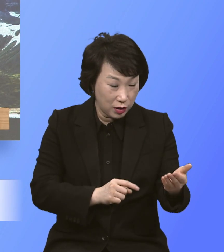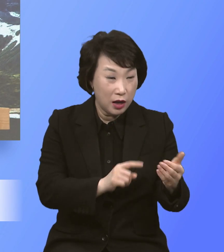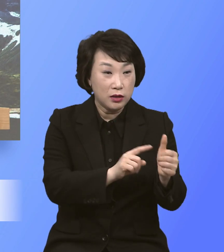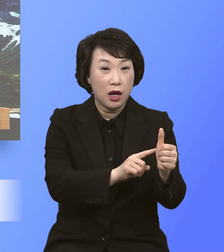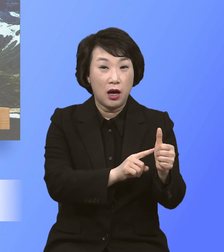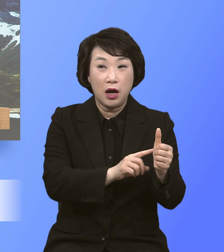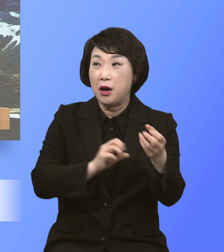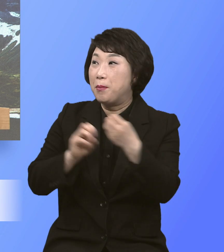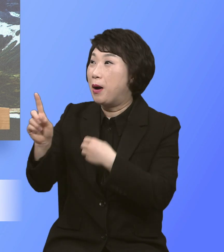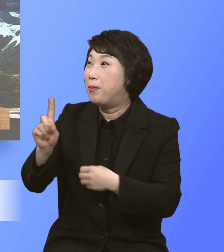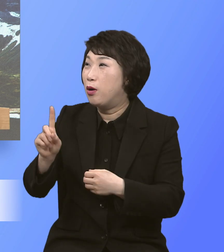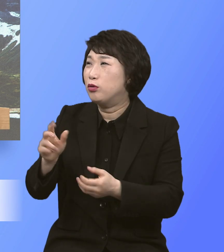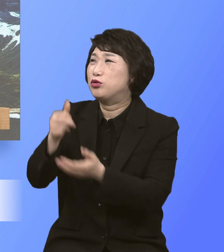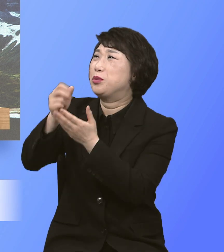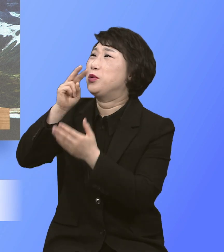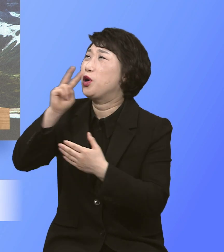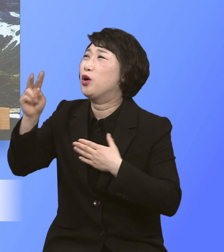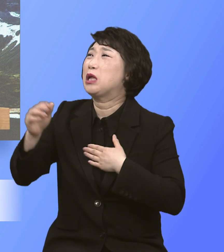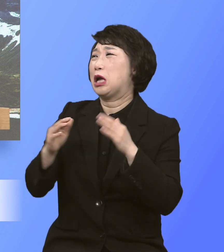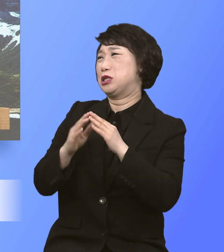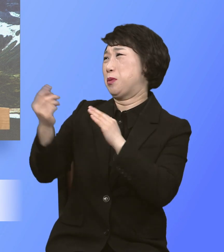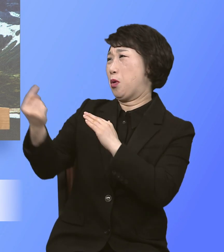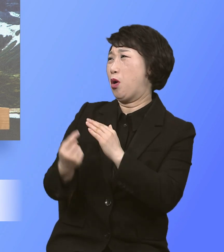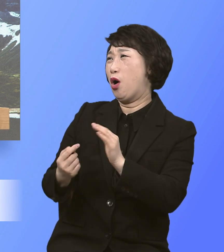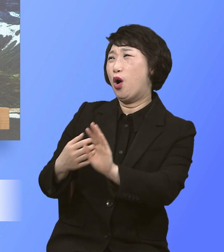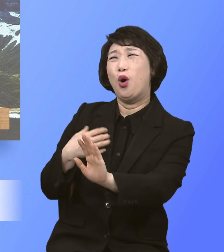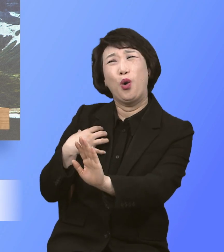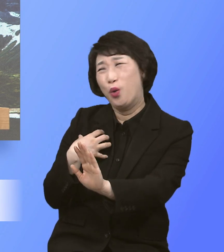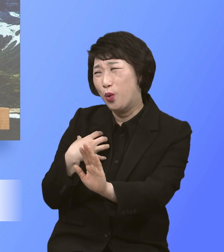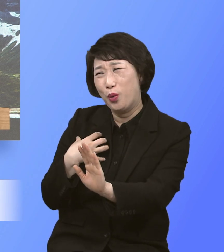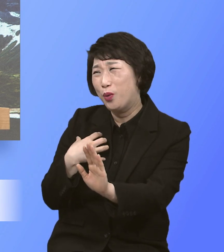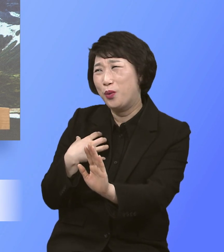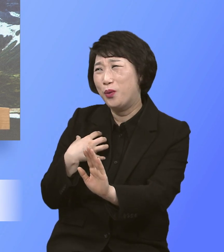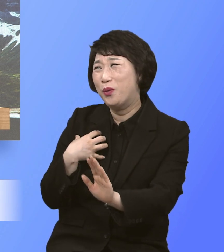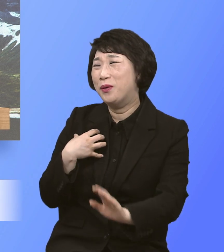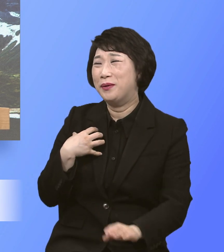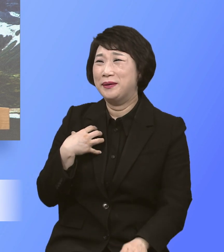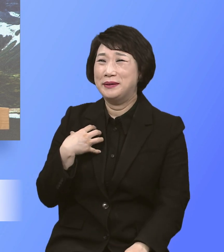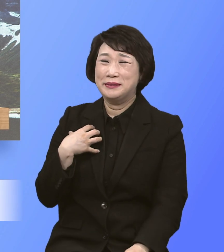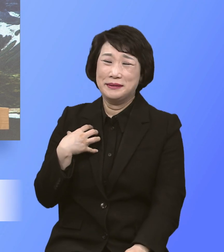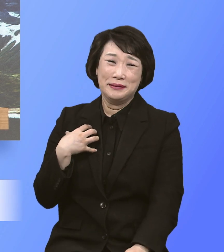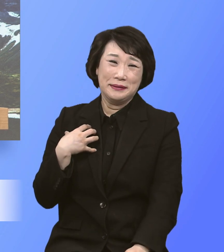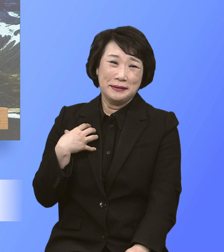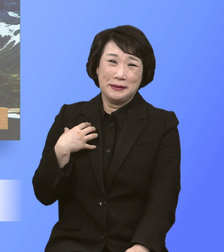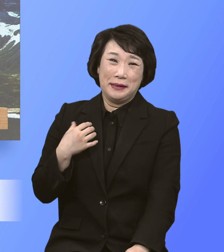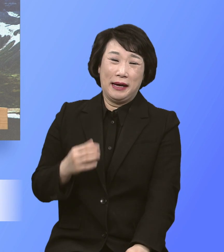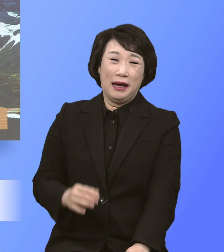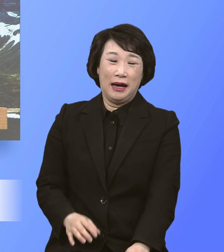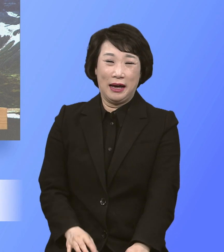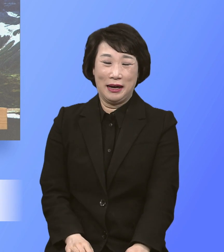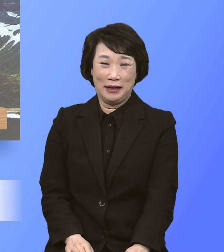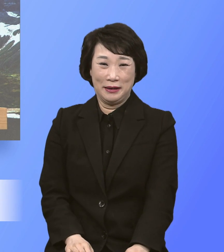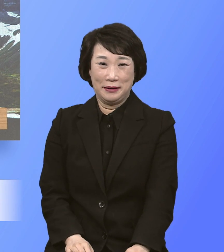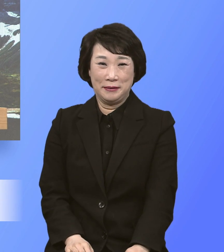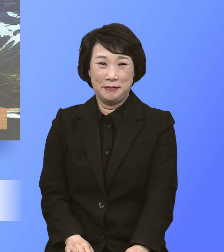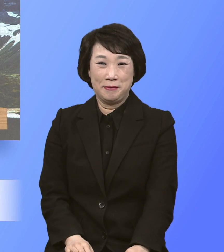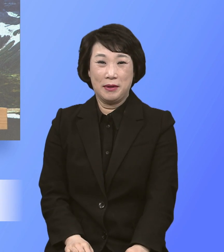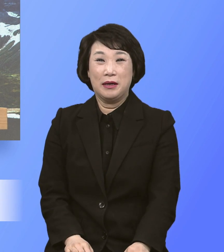백부장이 대답하기를 주여 내 집에 들어오심을 나는 감당치